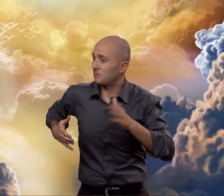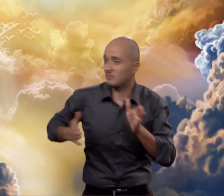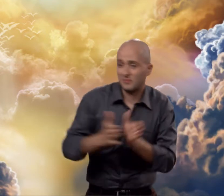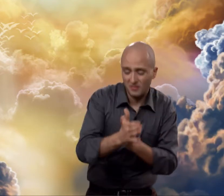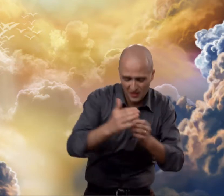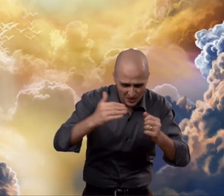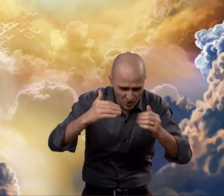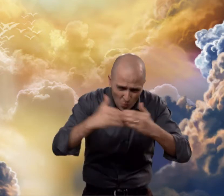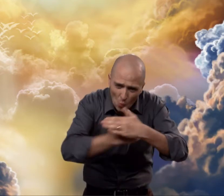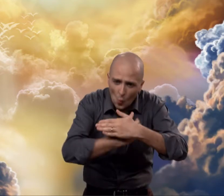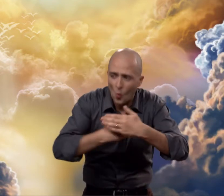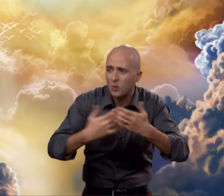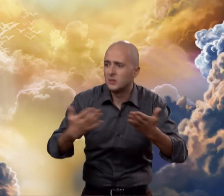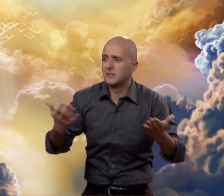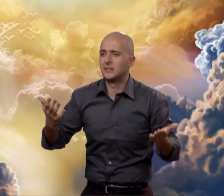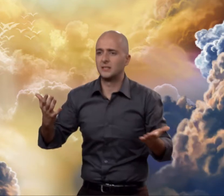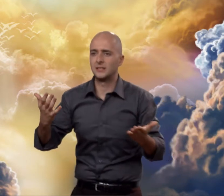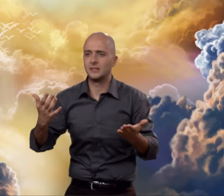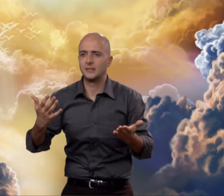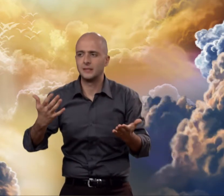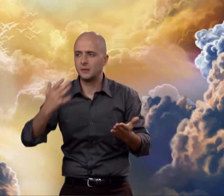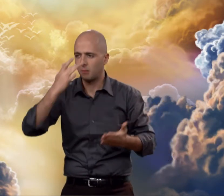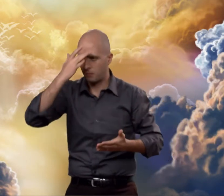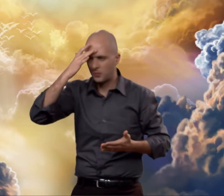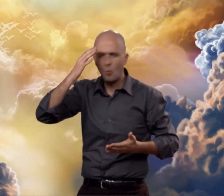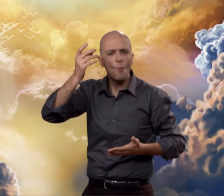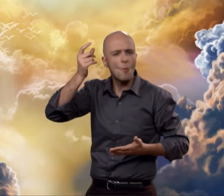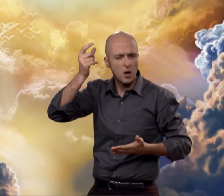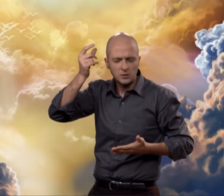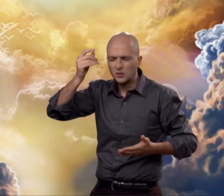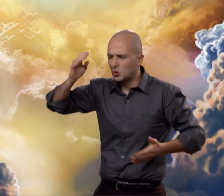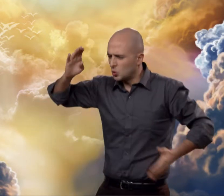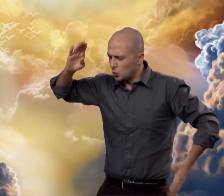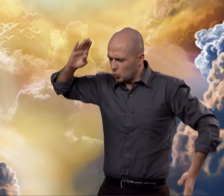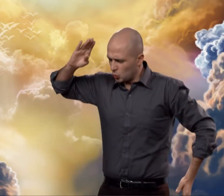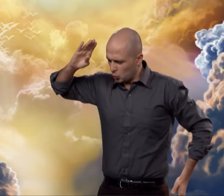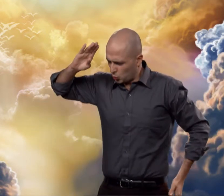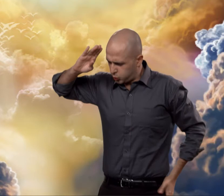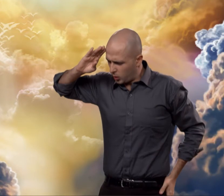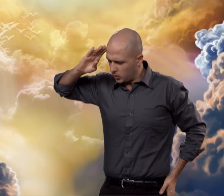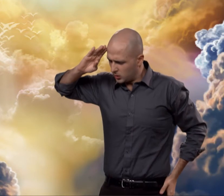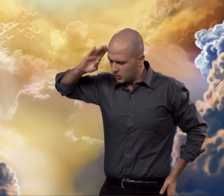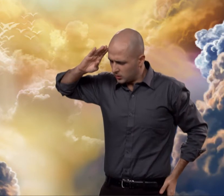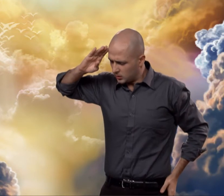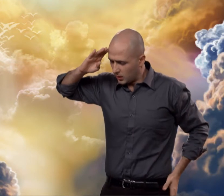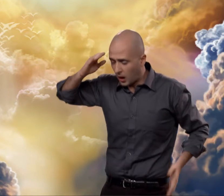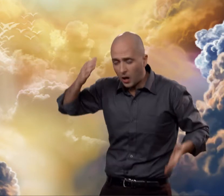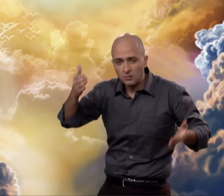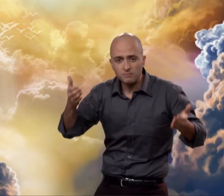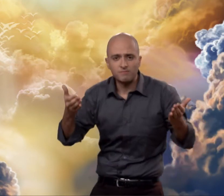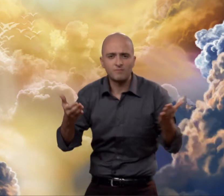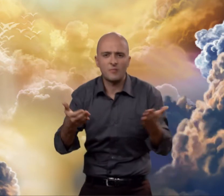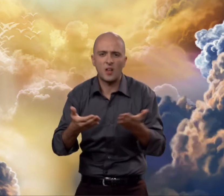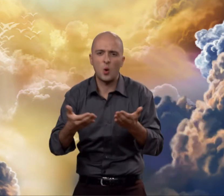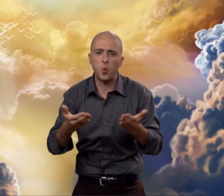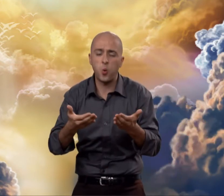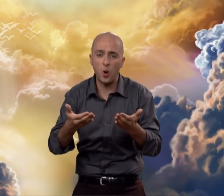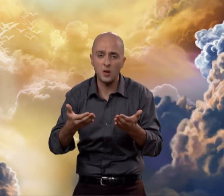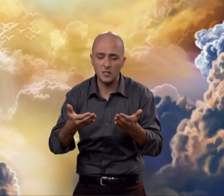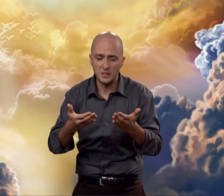que atinge essas pessoas, é ouvida a voz dos salvos exclamando: este é o nosso Deus, nós confiamos nele e ele